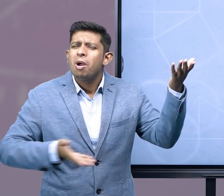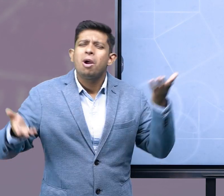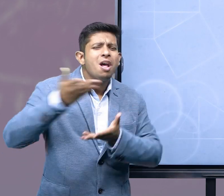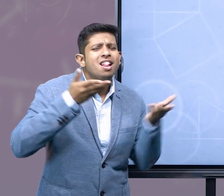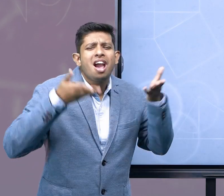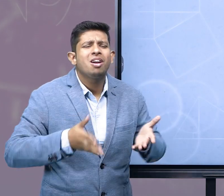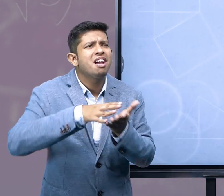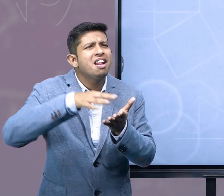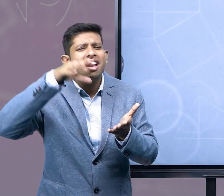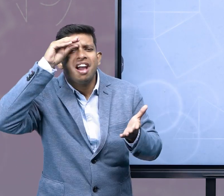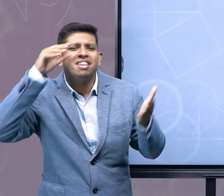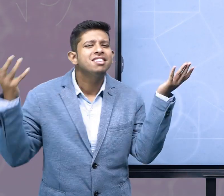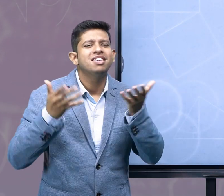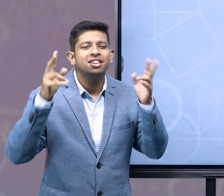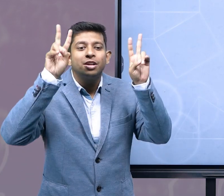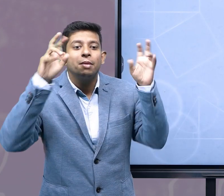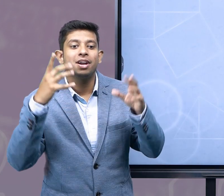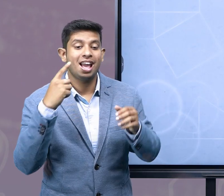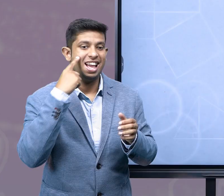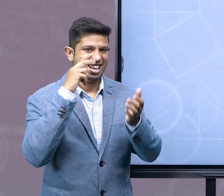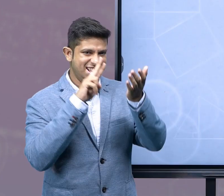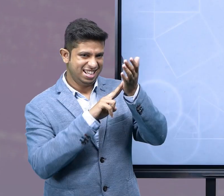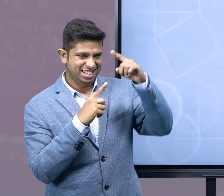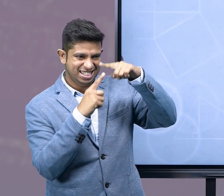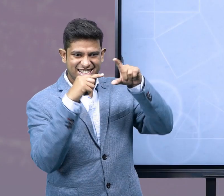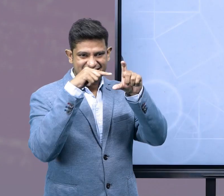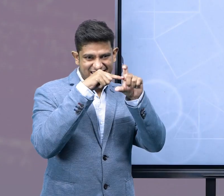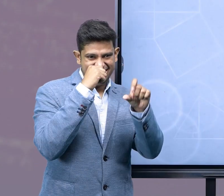आज हम पूर्णांकों के बारे में जानेंगे।